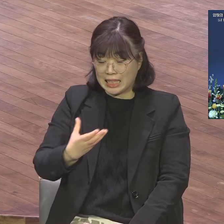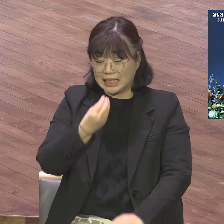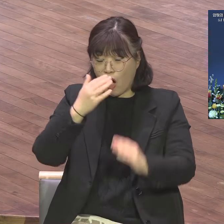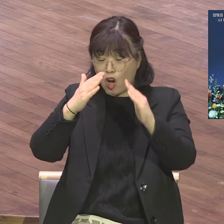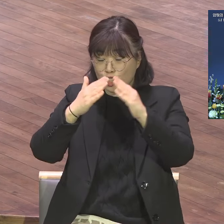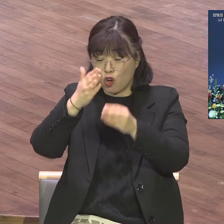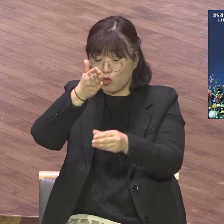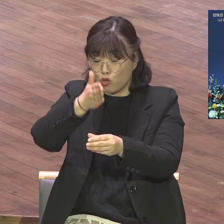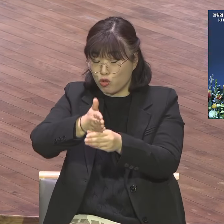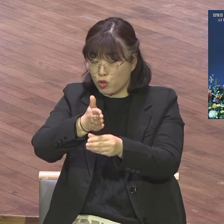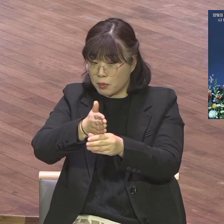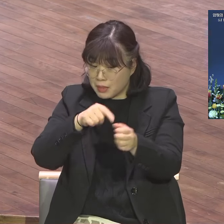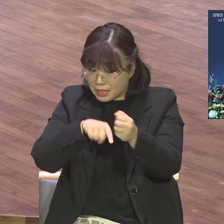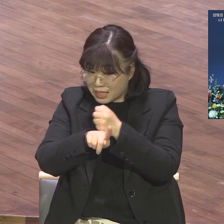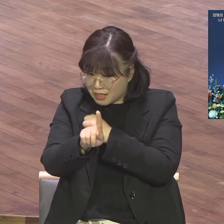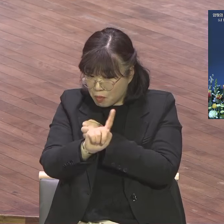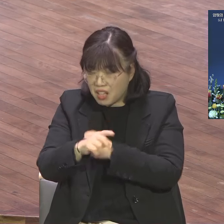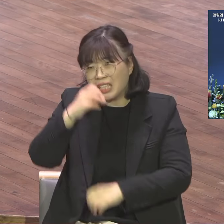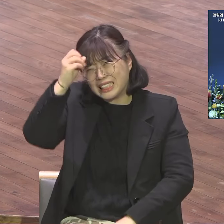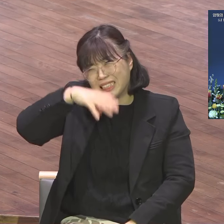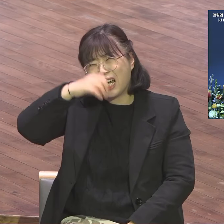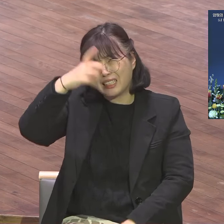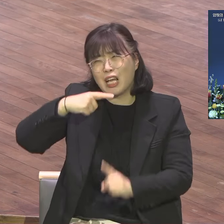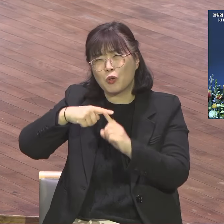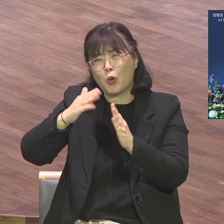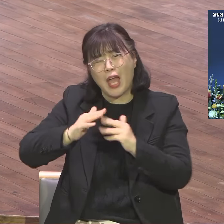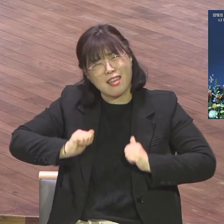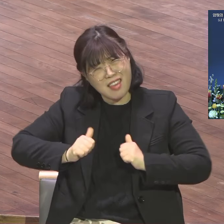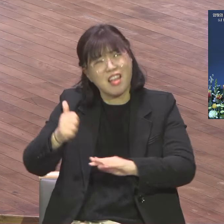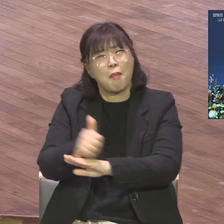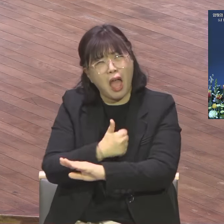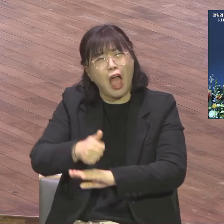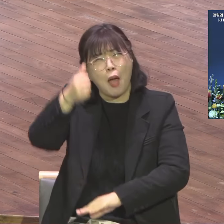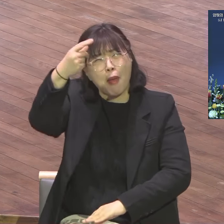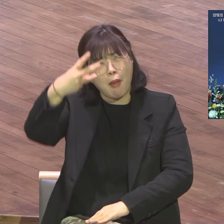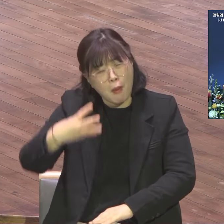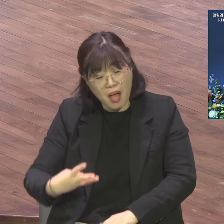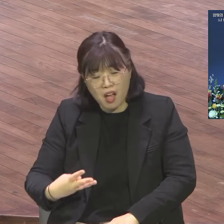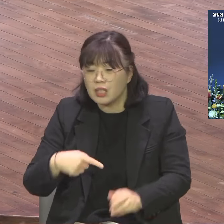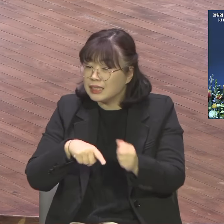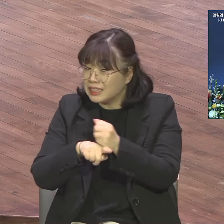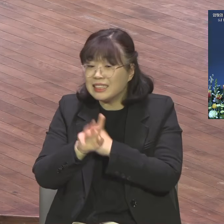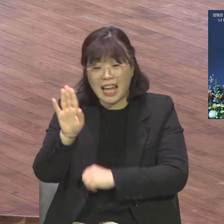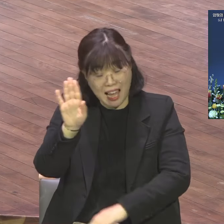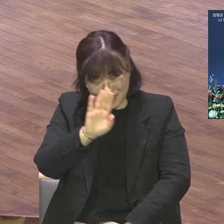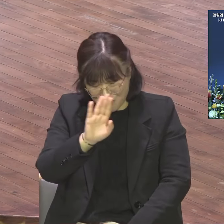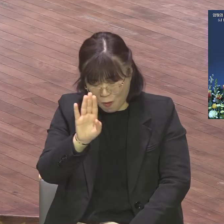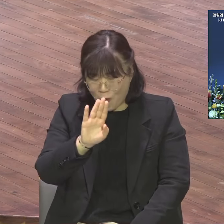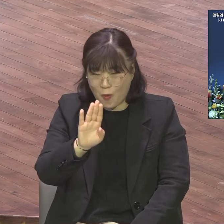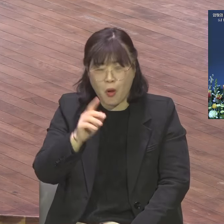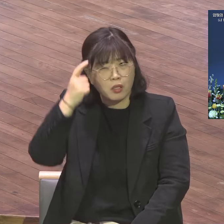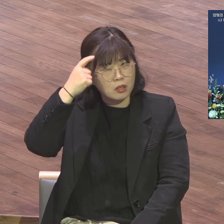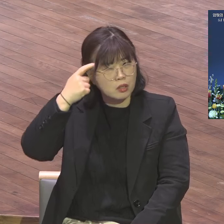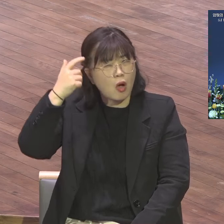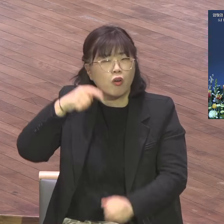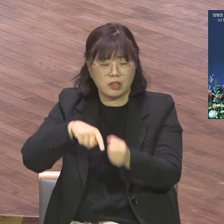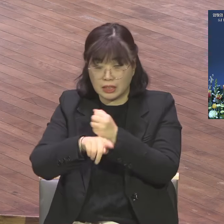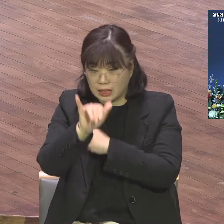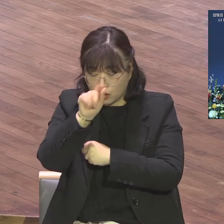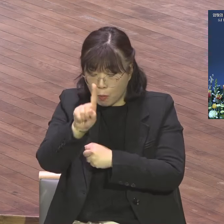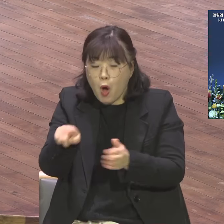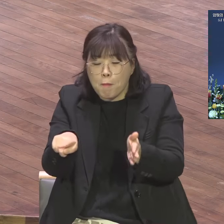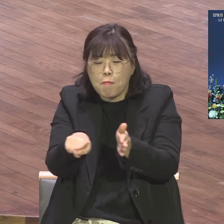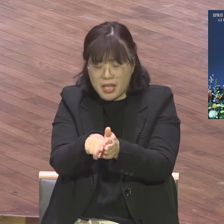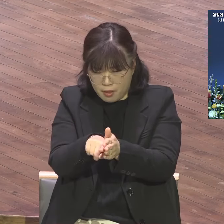말은 그냥 교회에 나오는 그 행위보다도 그 안에 담겨 있는 영적 의미, 영적 의미 이 중요하지. 그래서